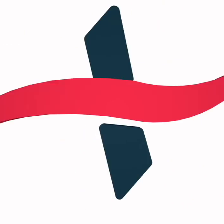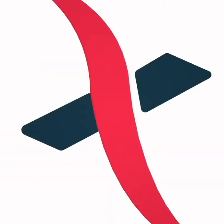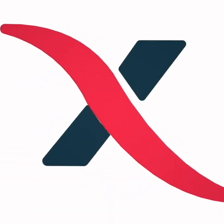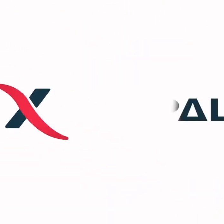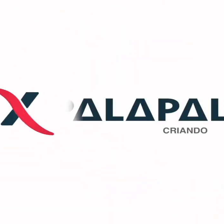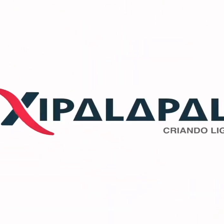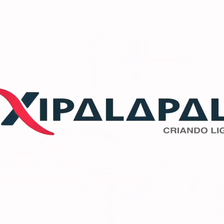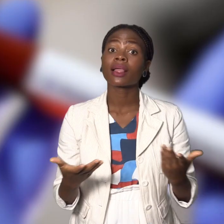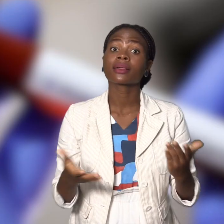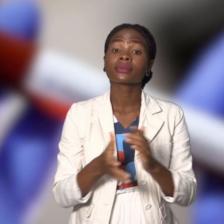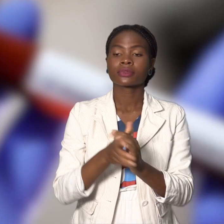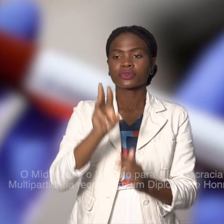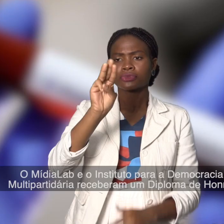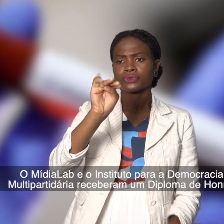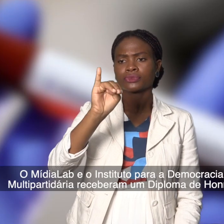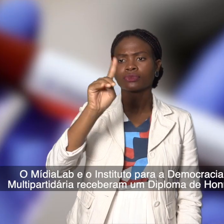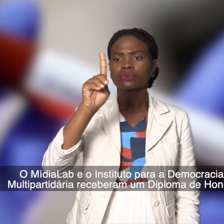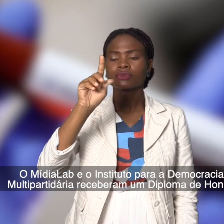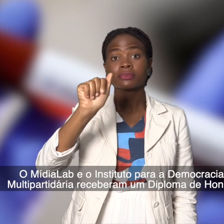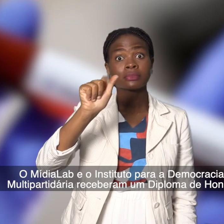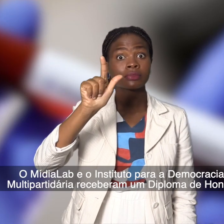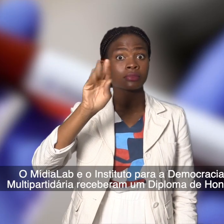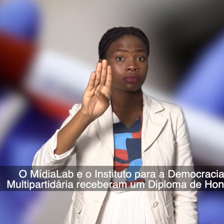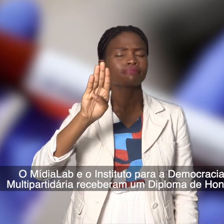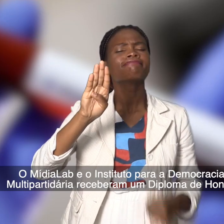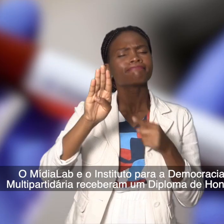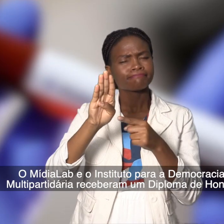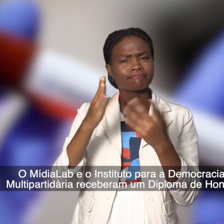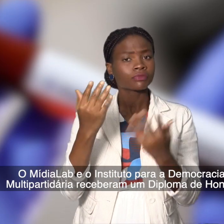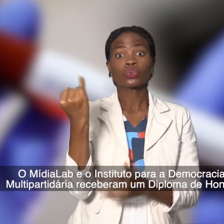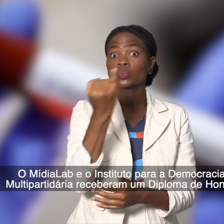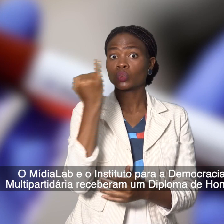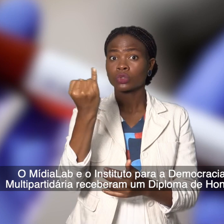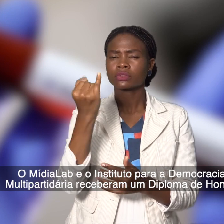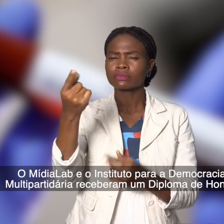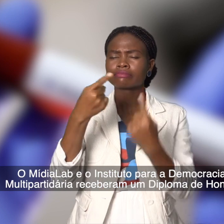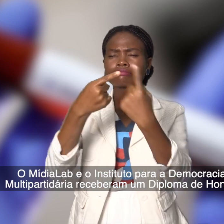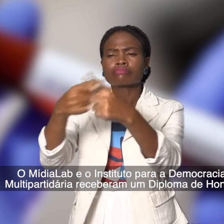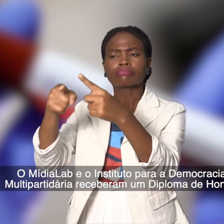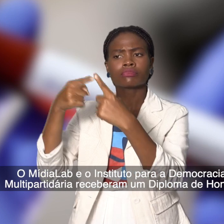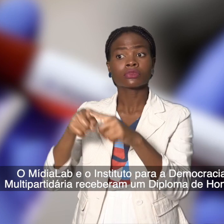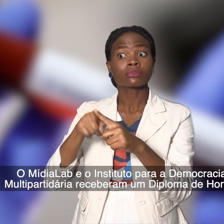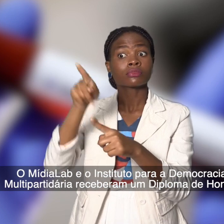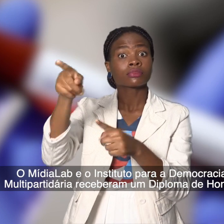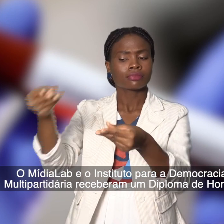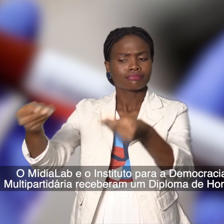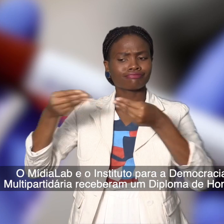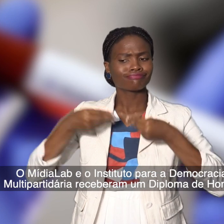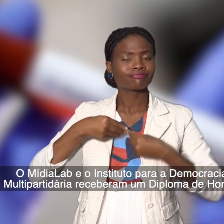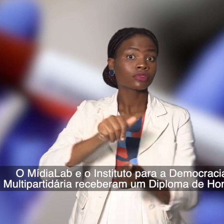O Mídia Lab e o Instituto para a Democracia Multipartidária receberam um